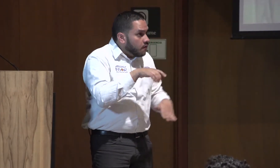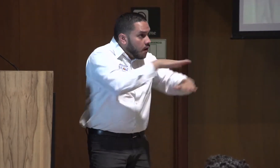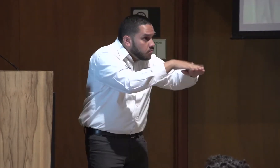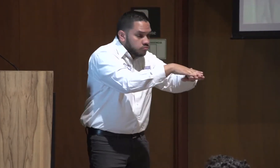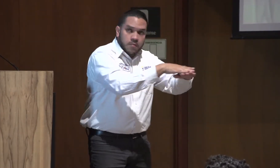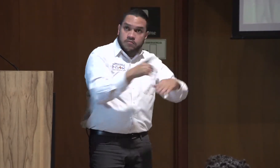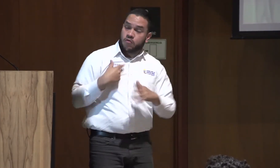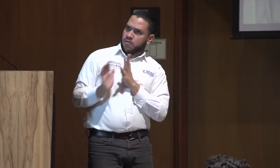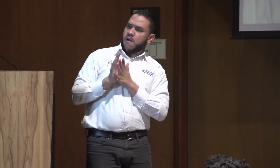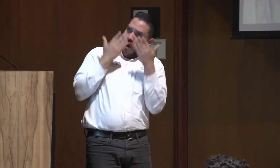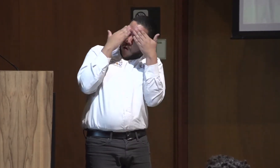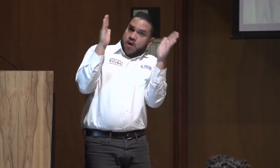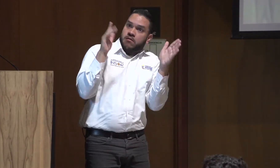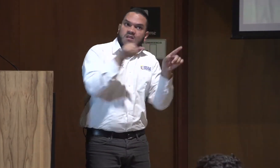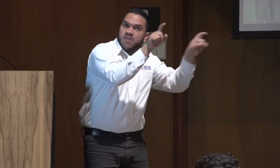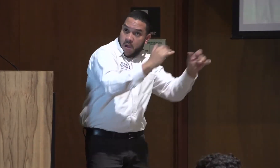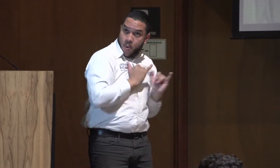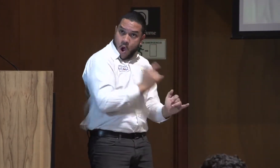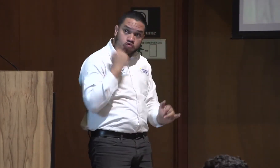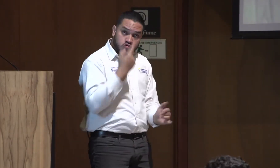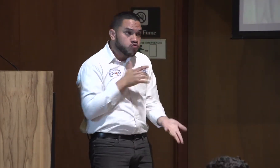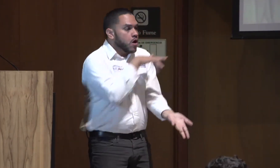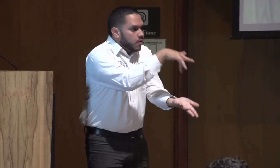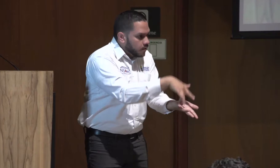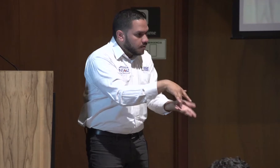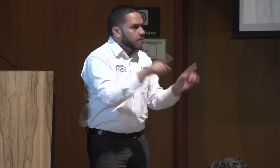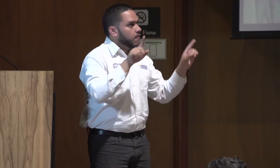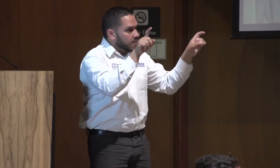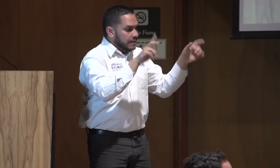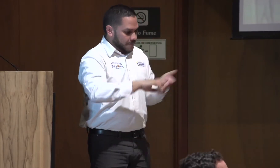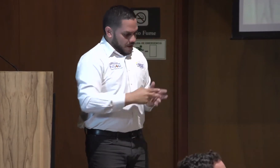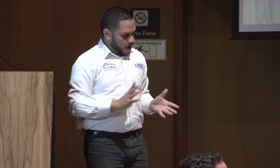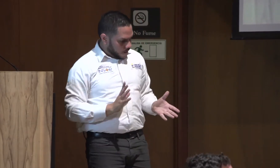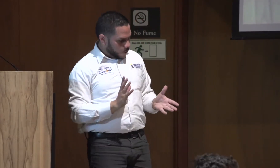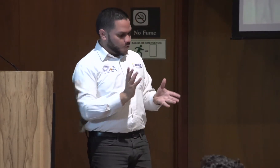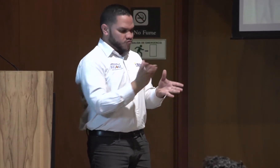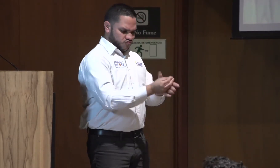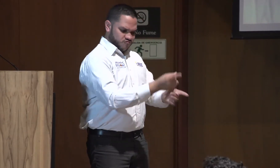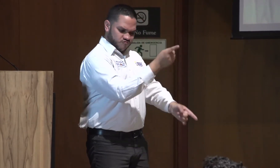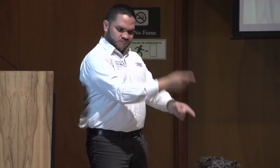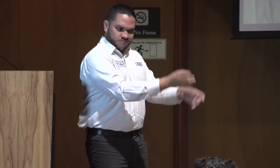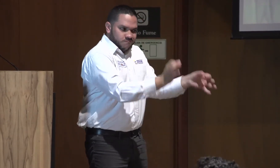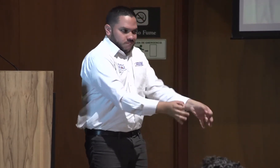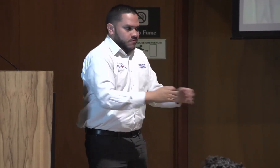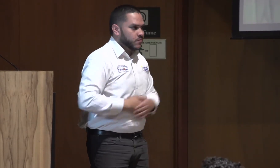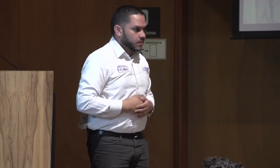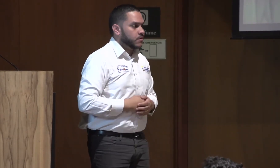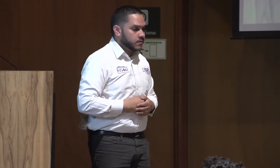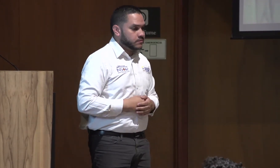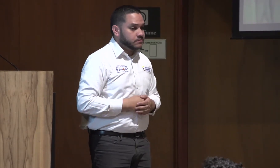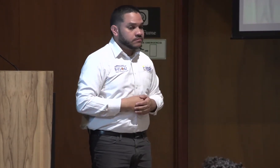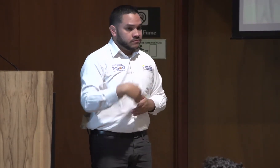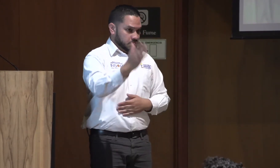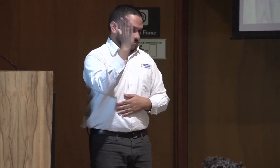que esto es para ellos, que esto les sirve, que esta es una verdadera inclusión. En la medida en que lo tengamos en cuenta en cada uno